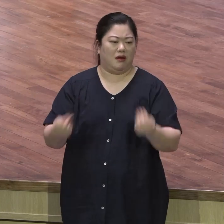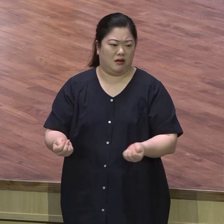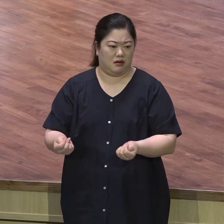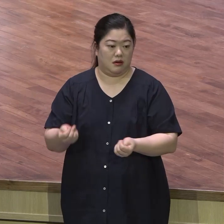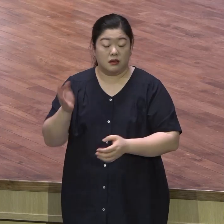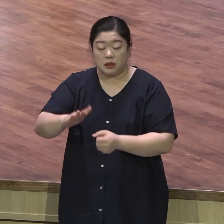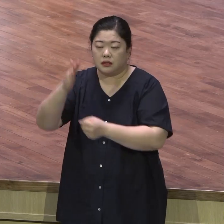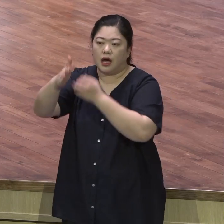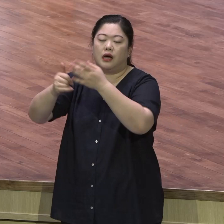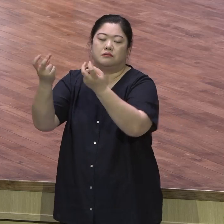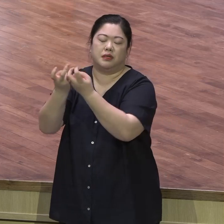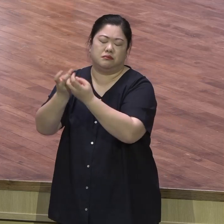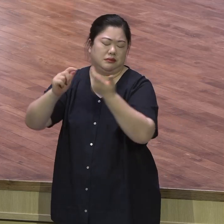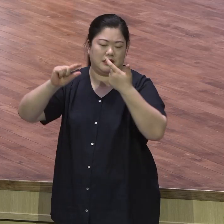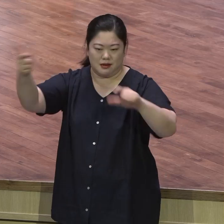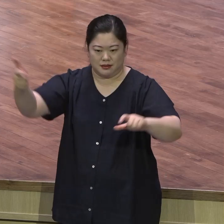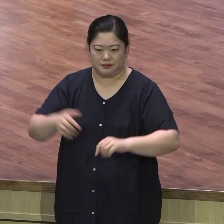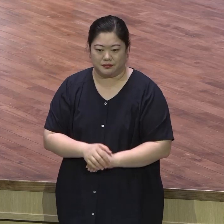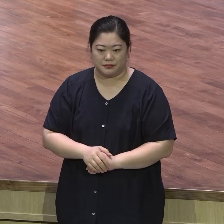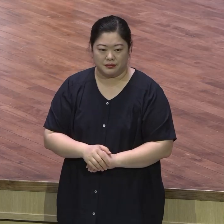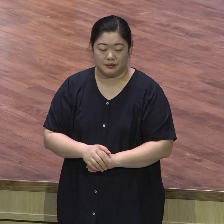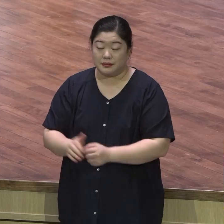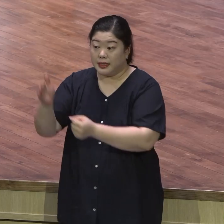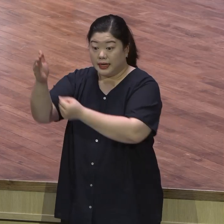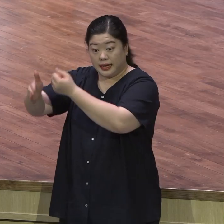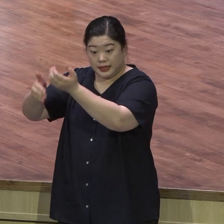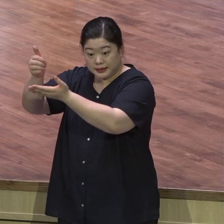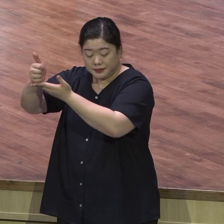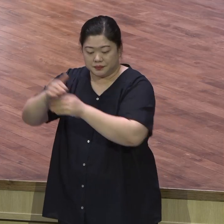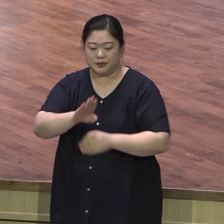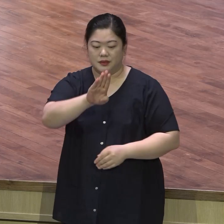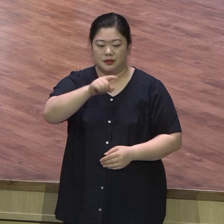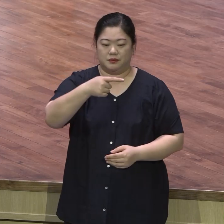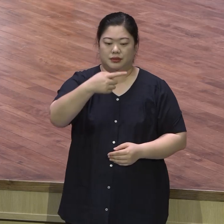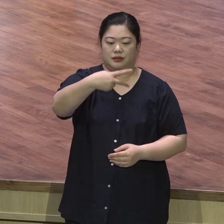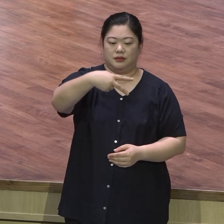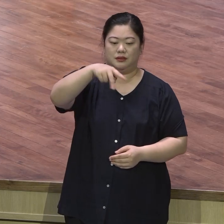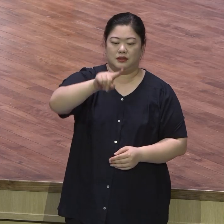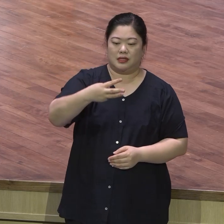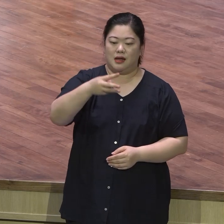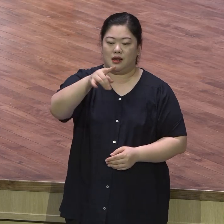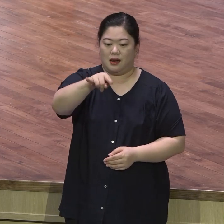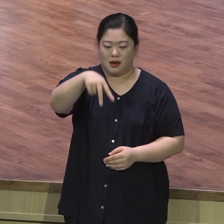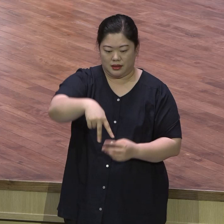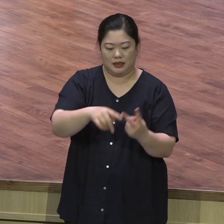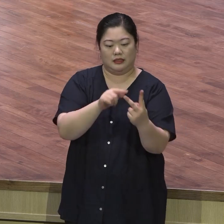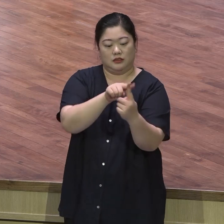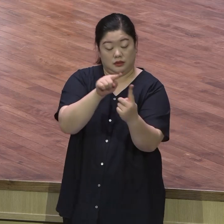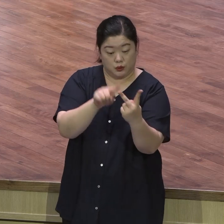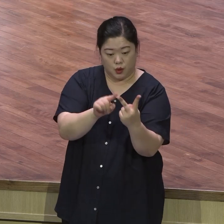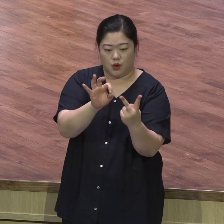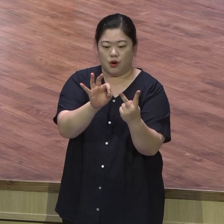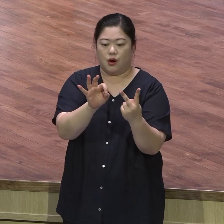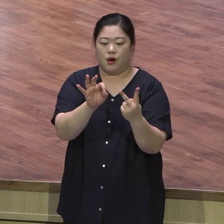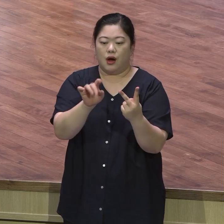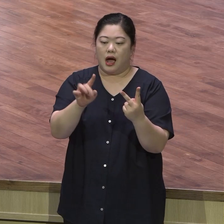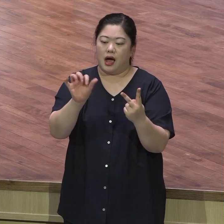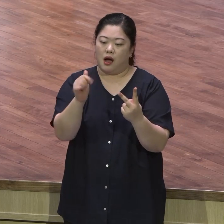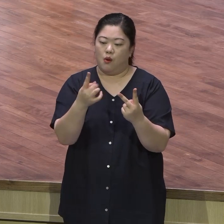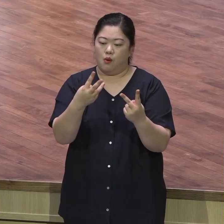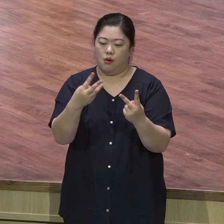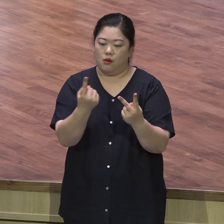하나님께서 부살례를 지명하여 부르시고 하나님의 영을 그에게 충만하게 하여 지혜와 총명과 지식으로 여러가지 일을 하게